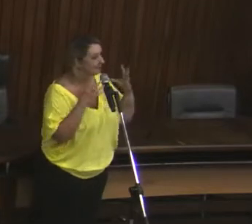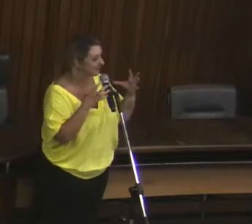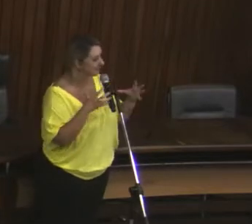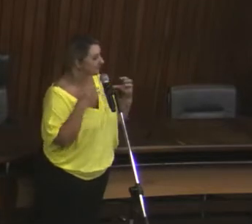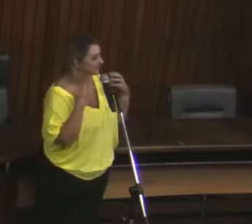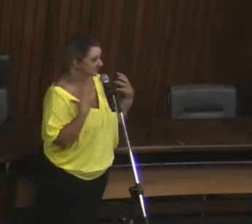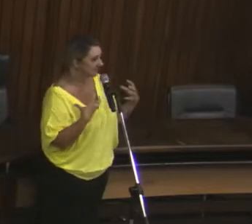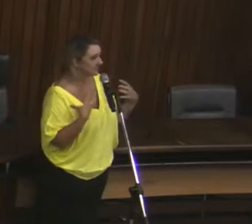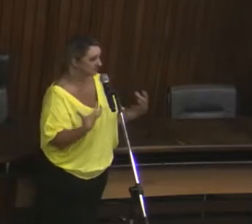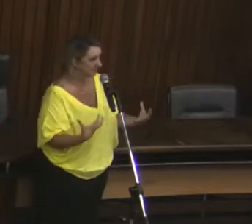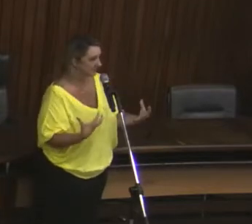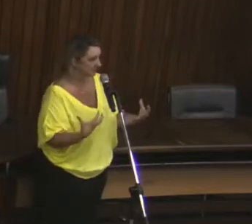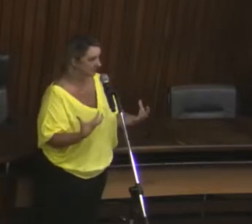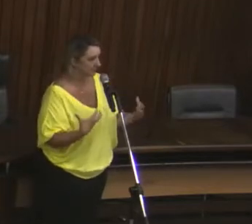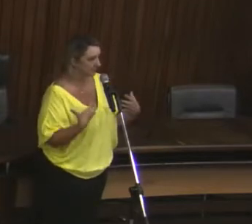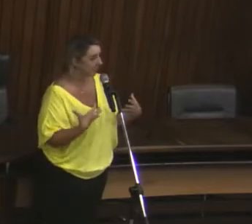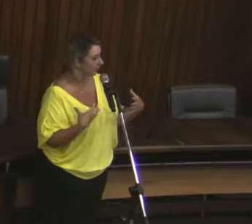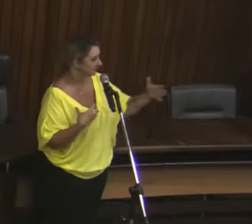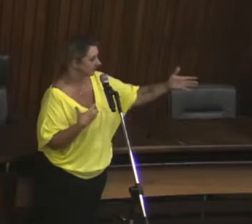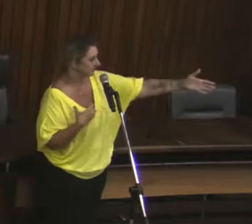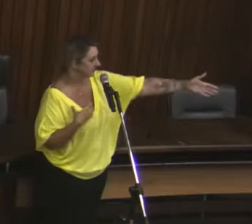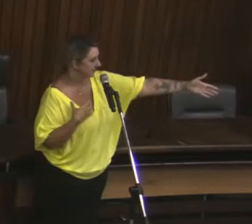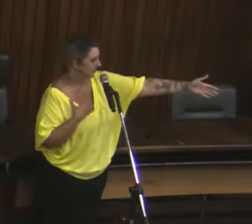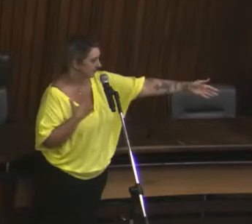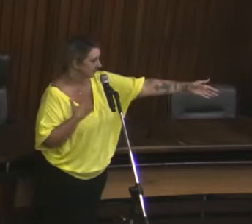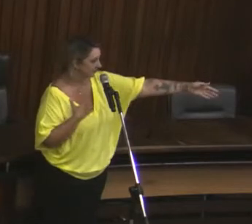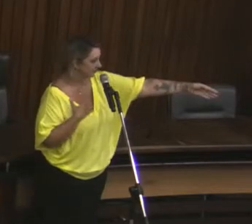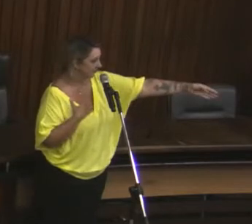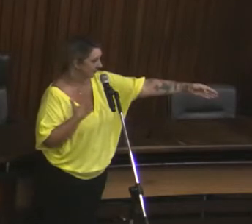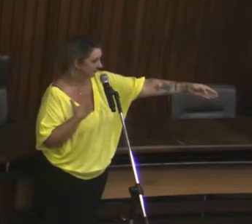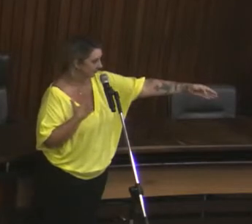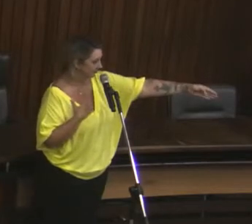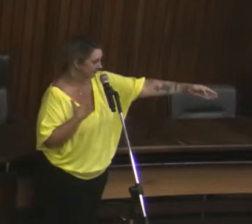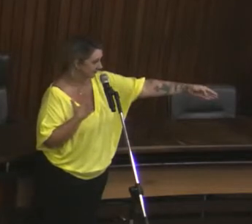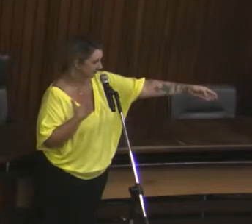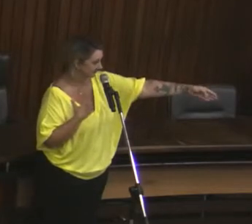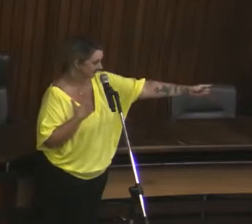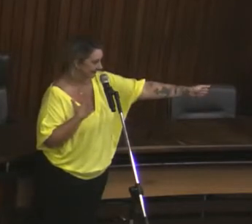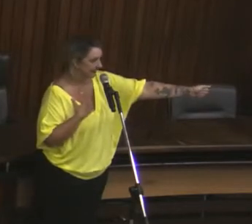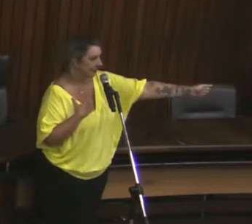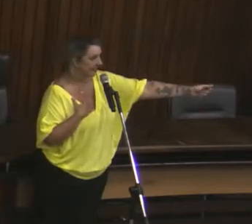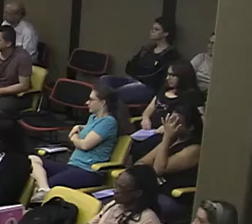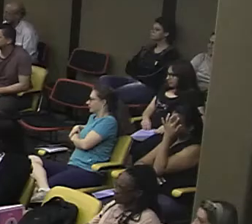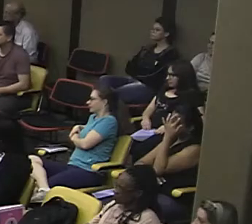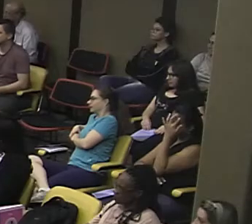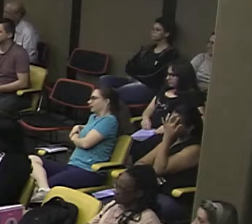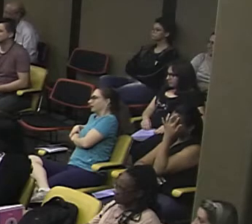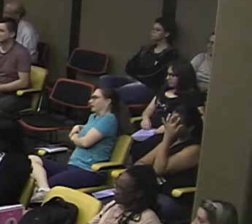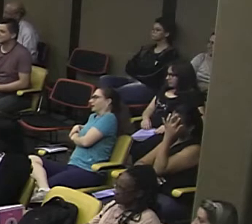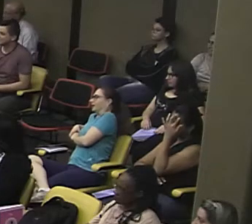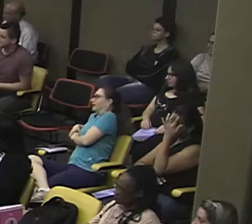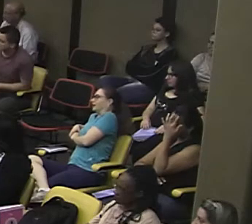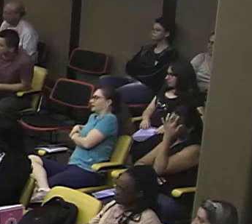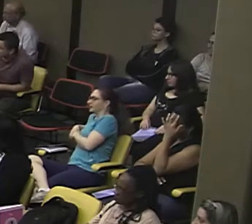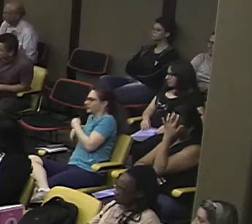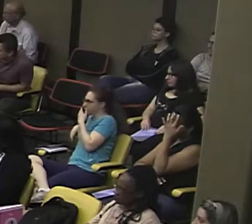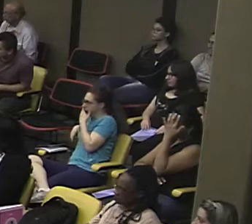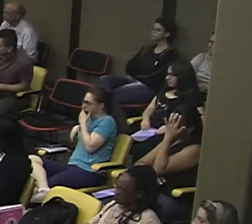vamos fazer uma expressão... Olha, gente, essa aqui é minha aluna maravilhosa. Ela veio da Câmara, ela já fez esse módulo